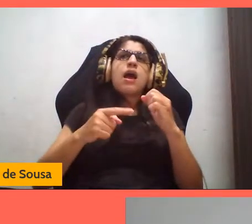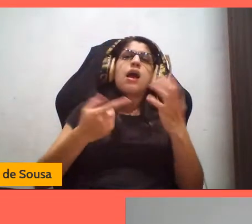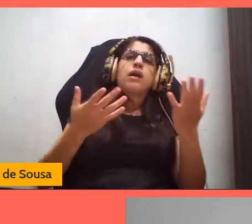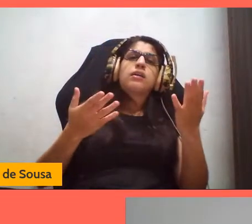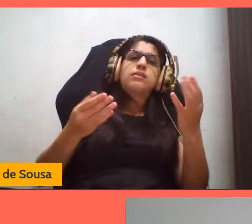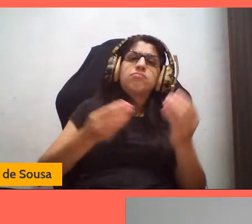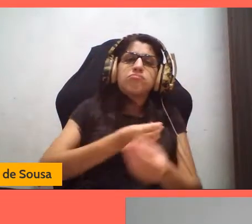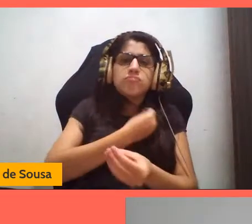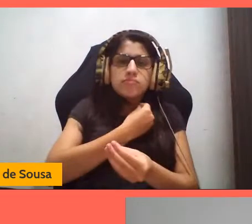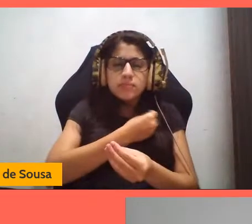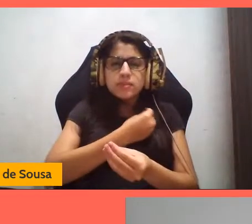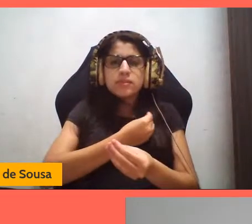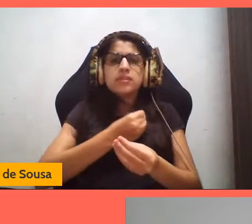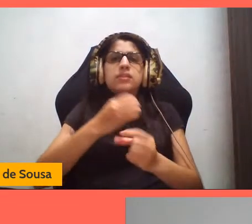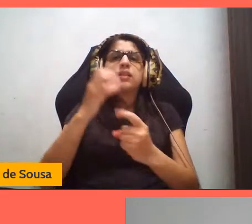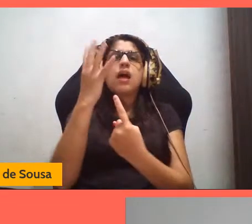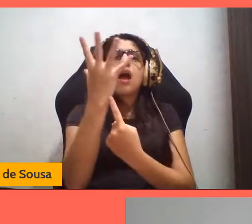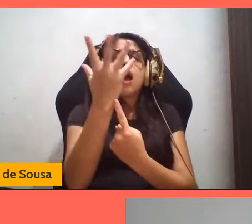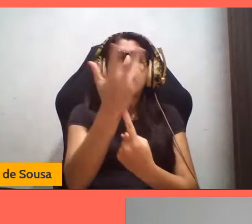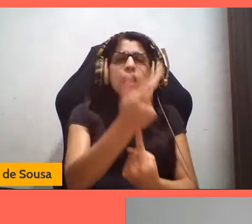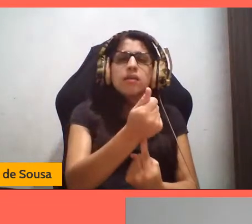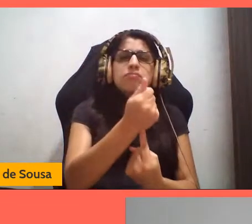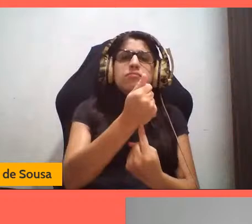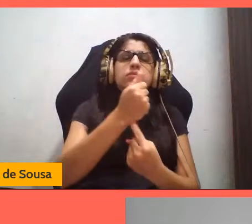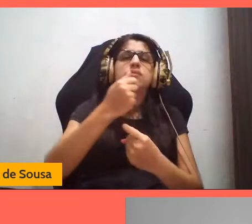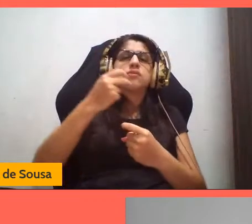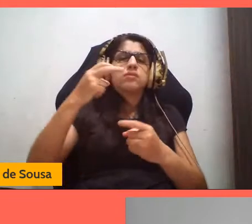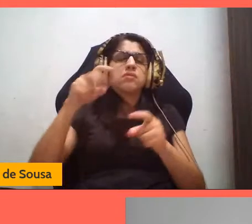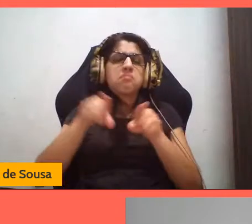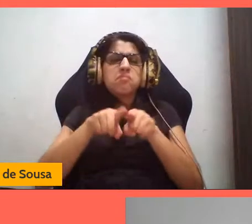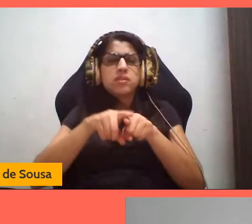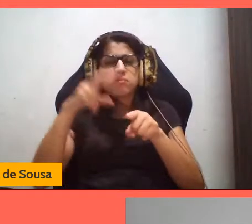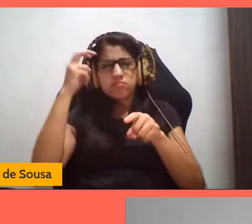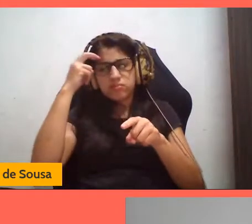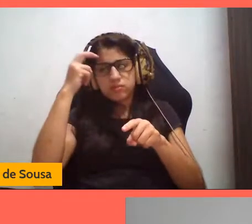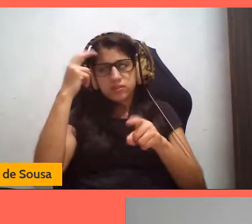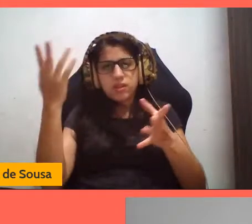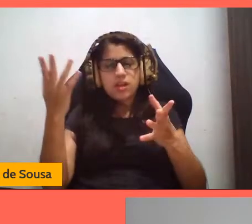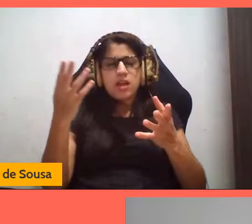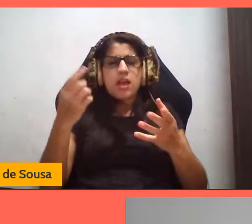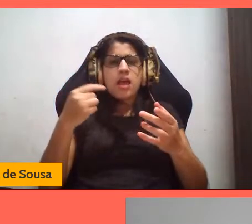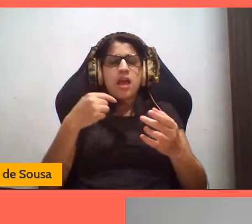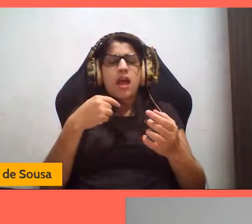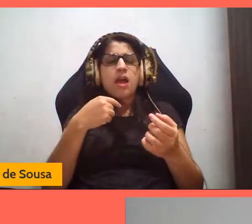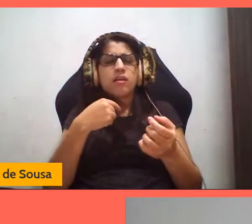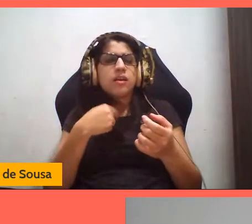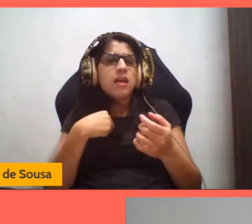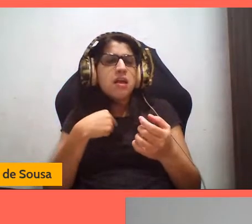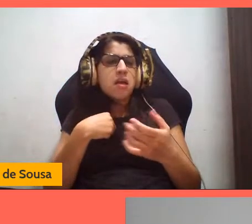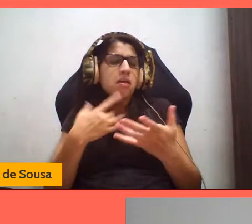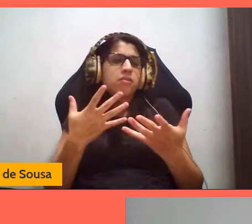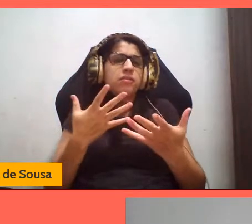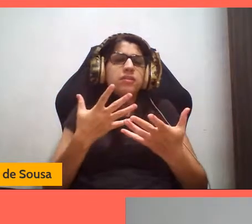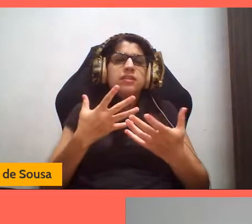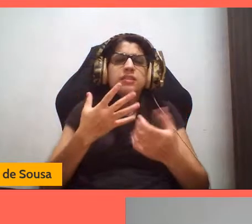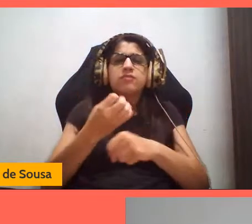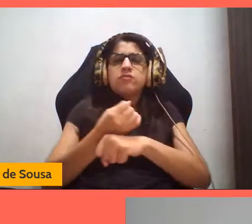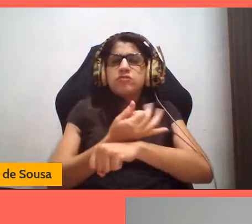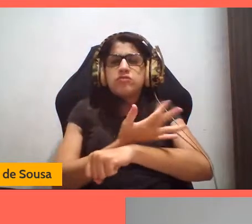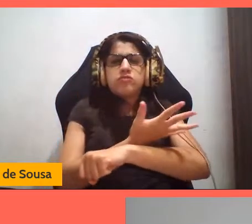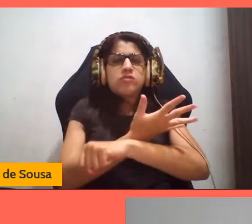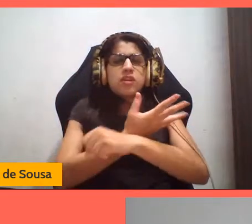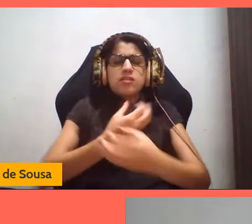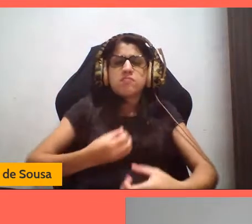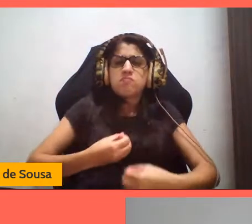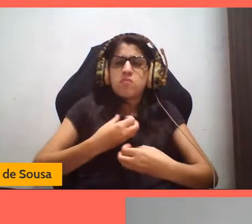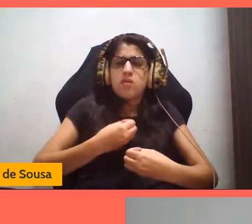Olha, como nos emocionamos aqui ouvindo esse poema de Raabe, né? A nossa tão